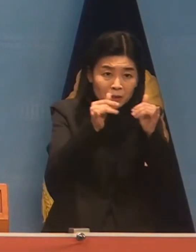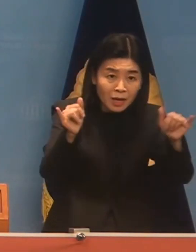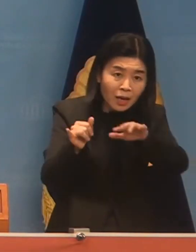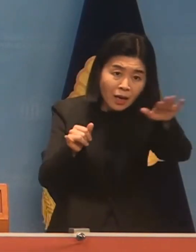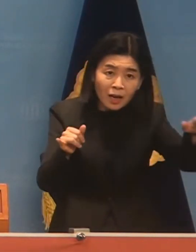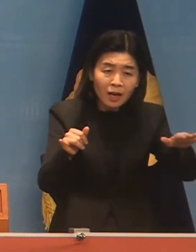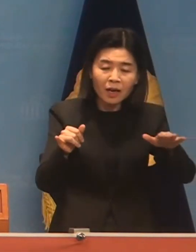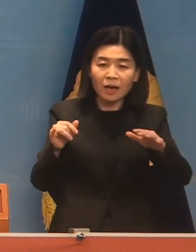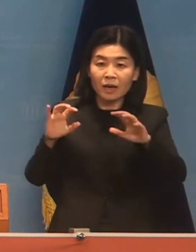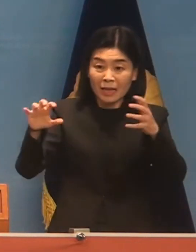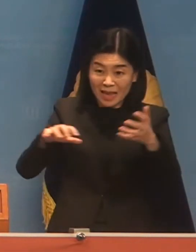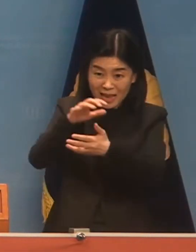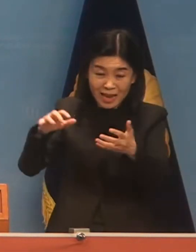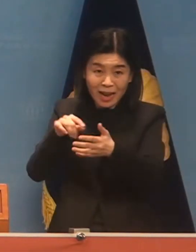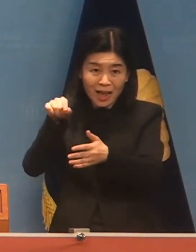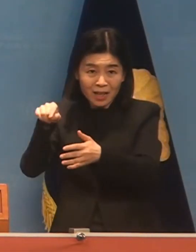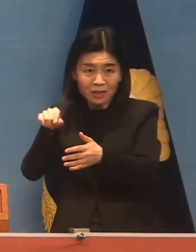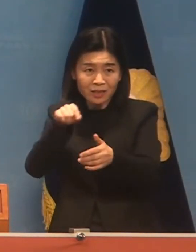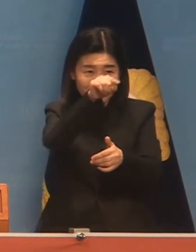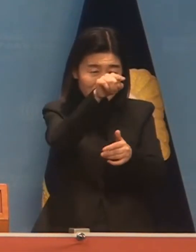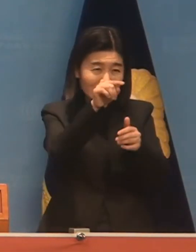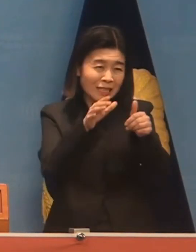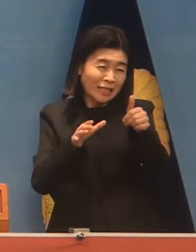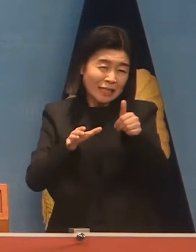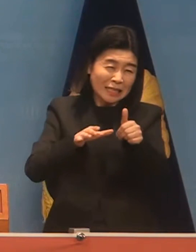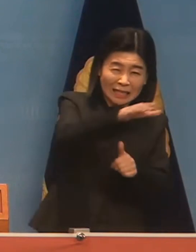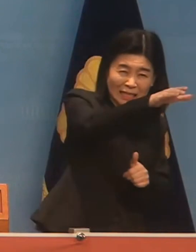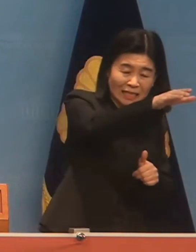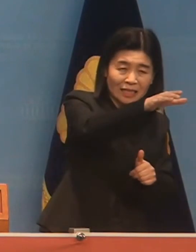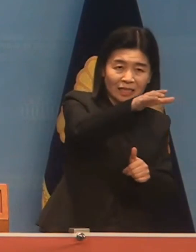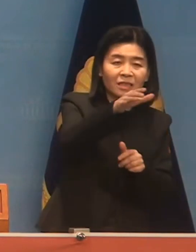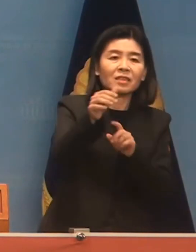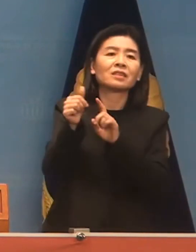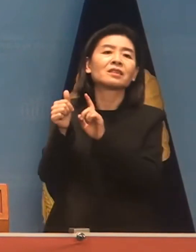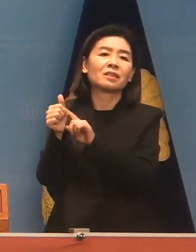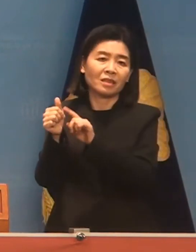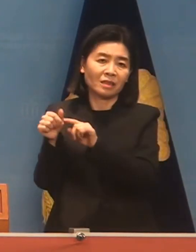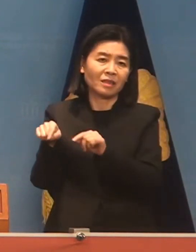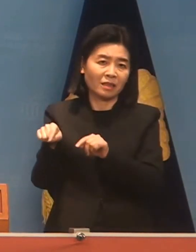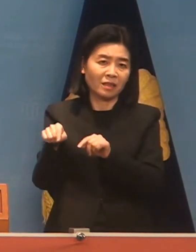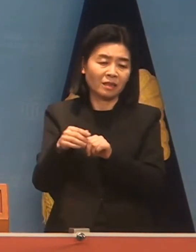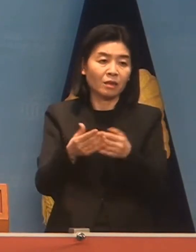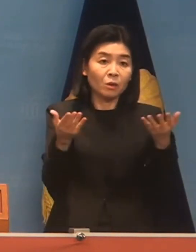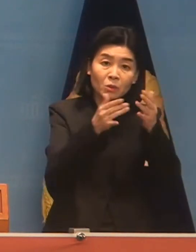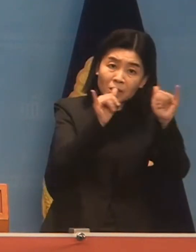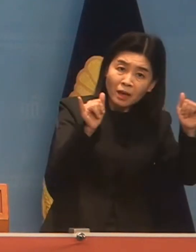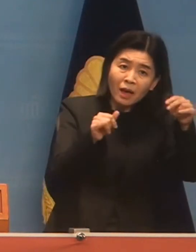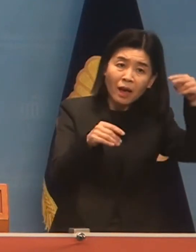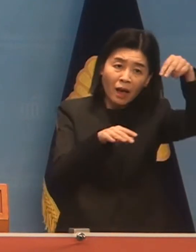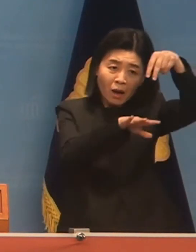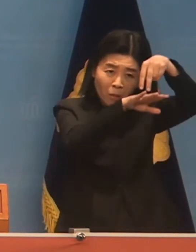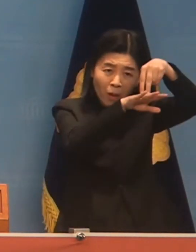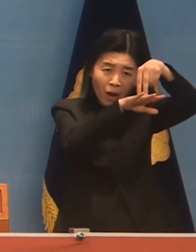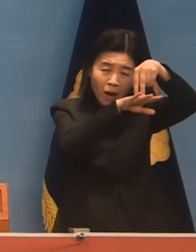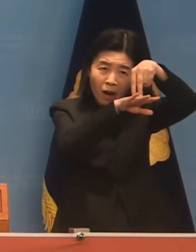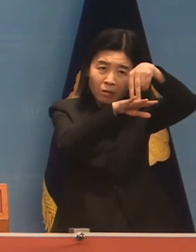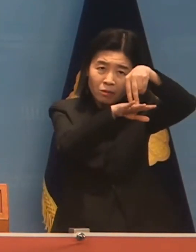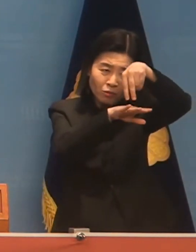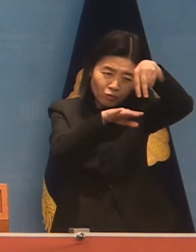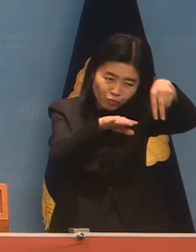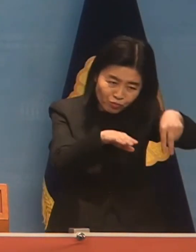가장 먼저 가장 잔인하게 진압했습니다. 그런 노동자들이 하늘에 내려오지 않는